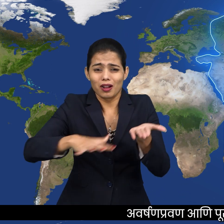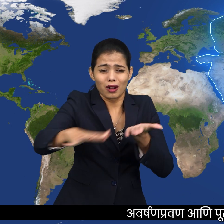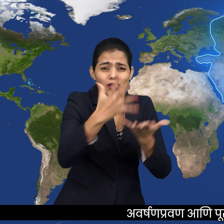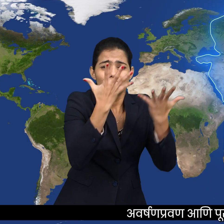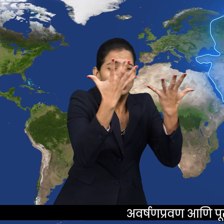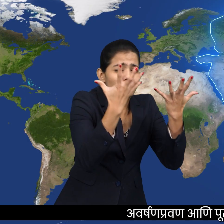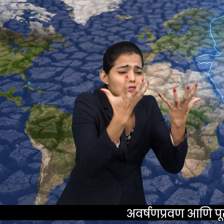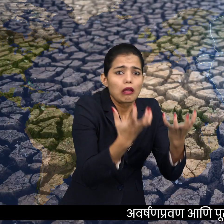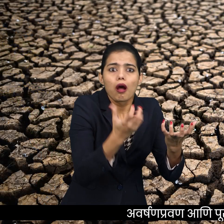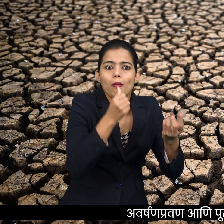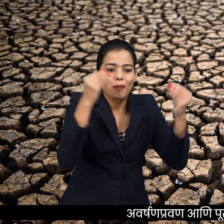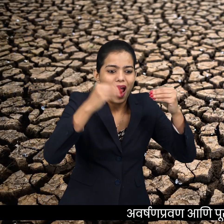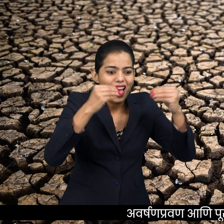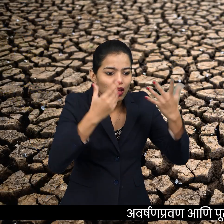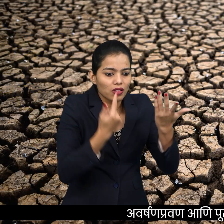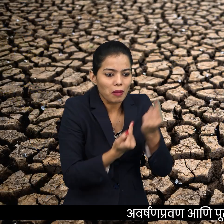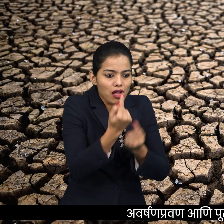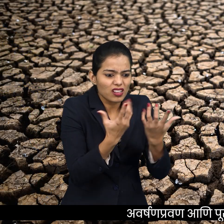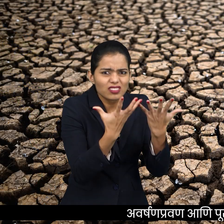अवर्षण प्रवण आणि